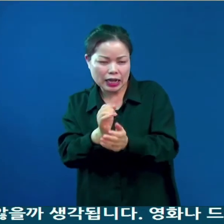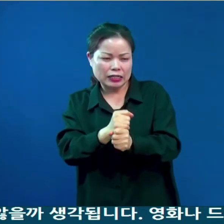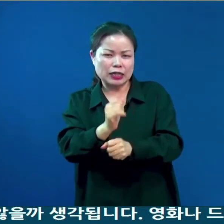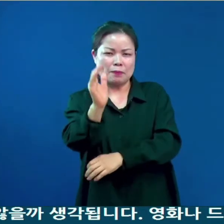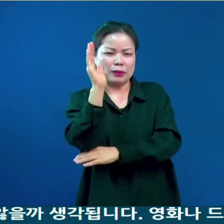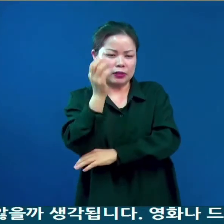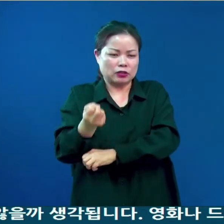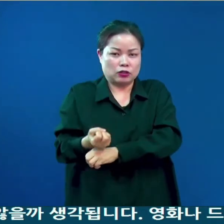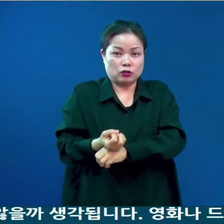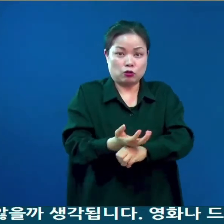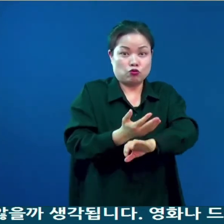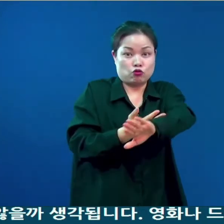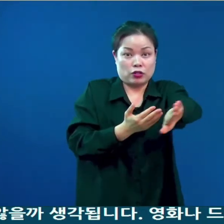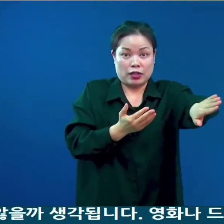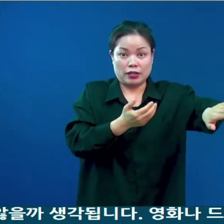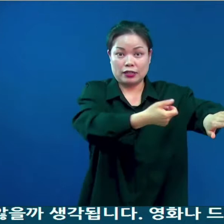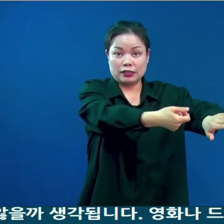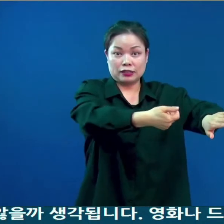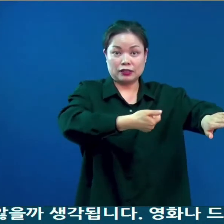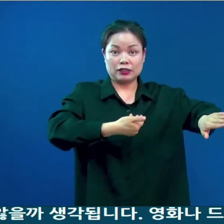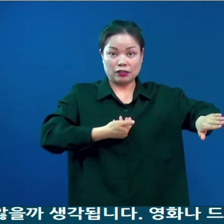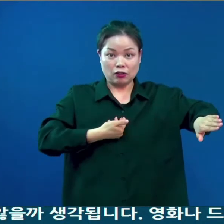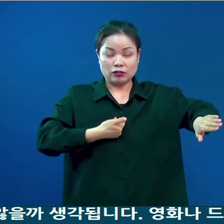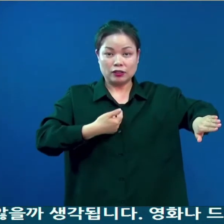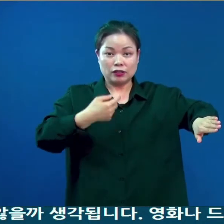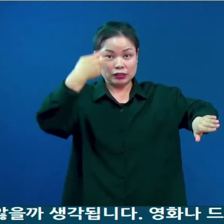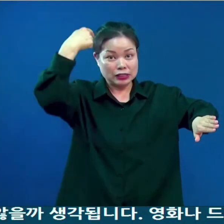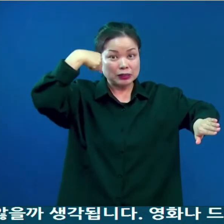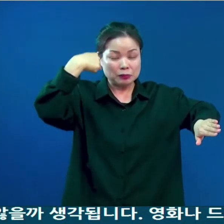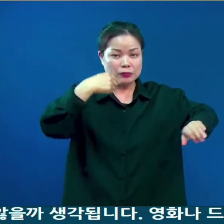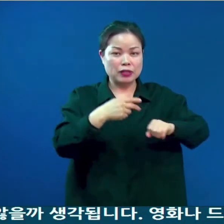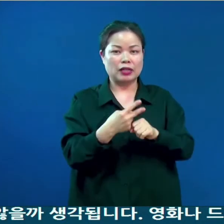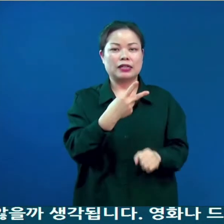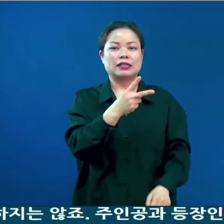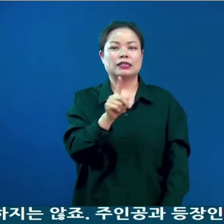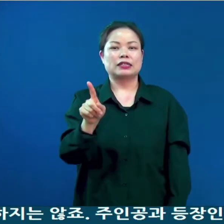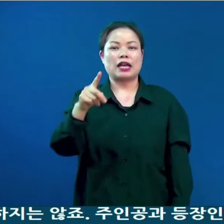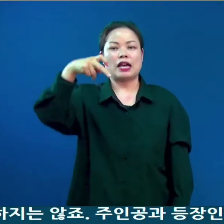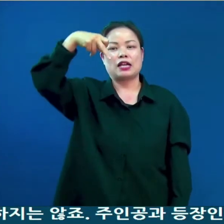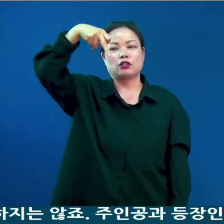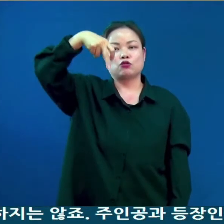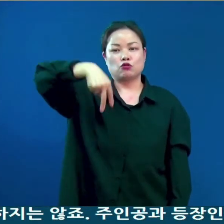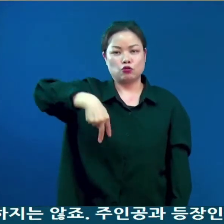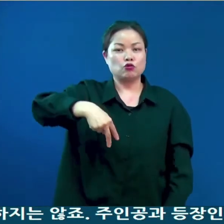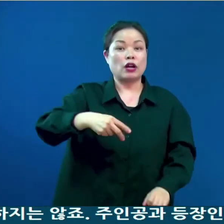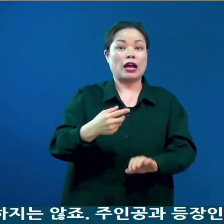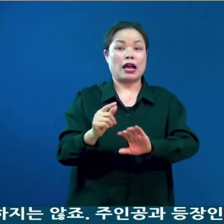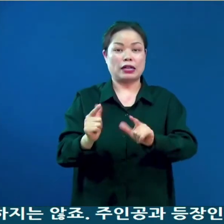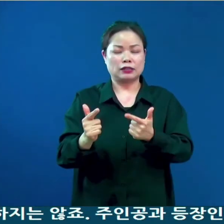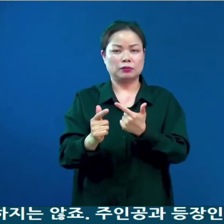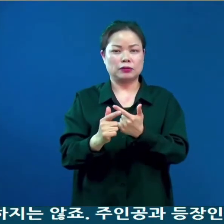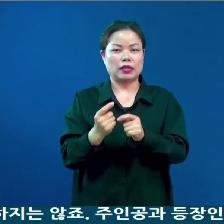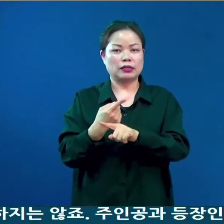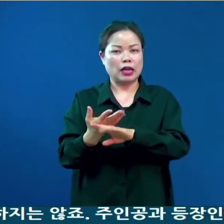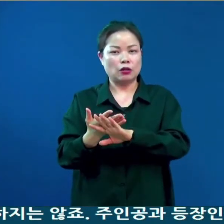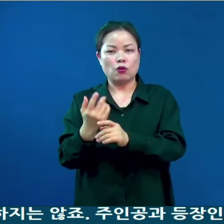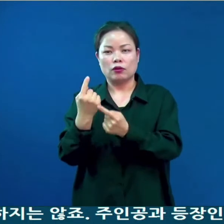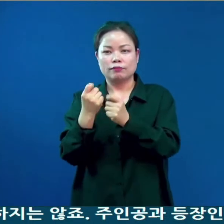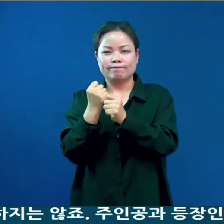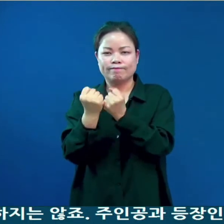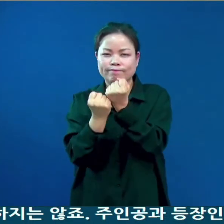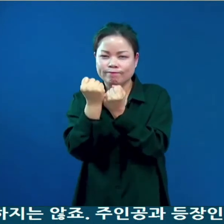메시지가 그대로 우리에게 전달되기 때문입니다. 다큐멘터리가 아니라면 따로 나레이터가 해설을